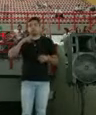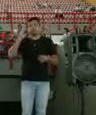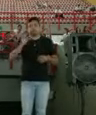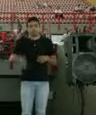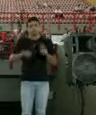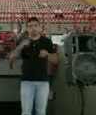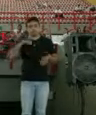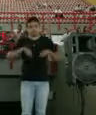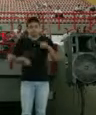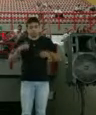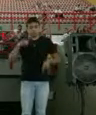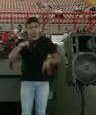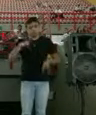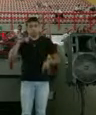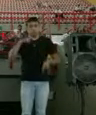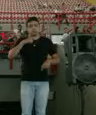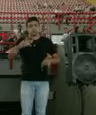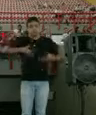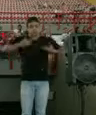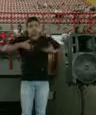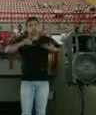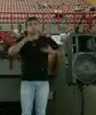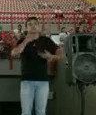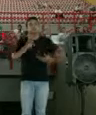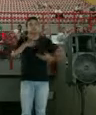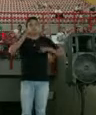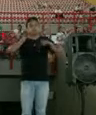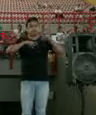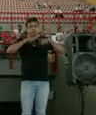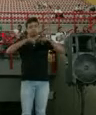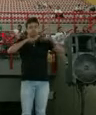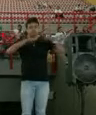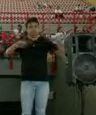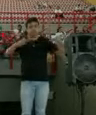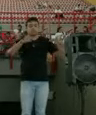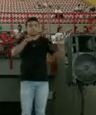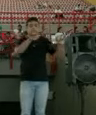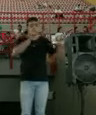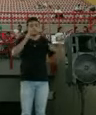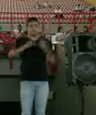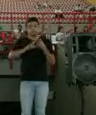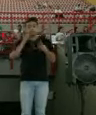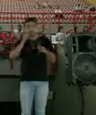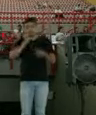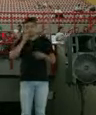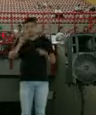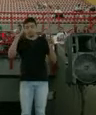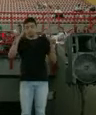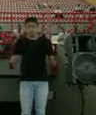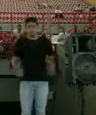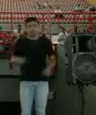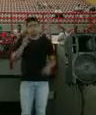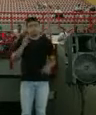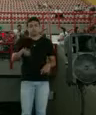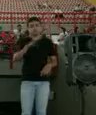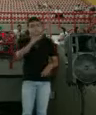promovem os impulsos sexuais, tanto no homem como na mulher, são as